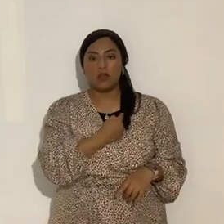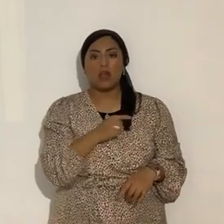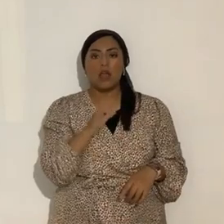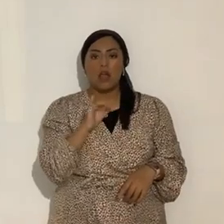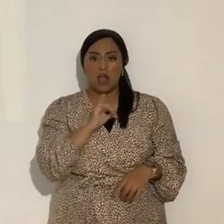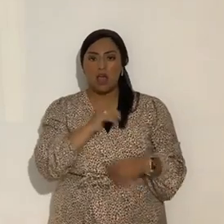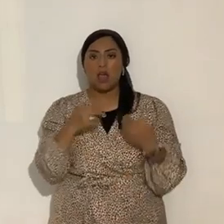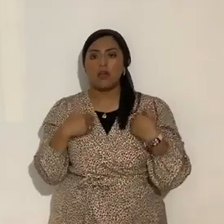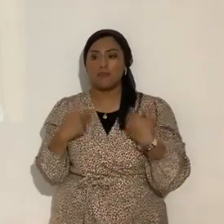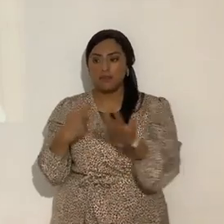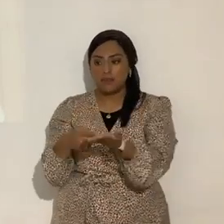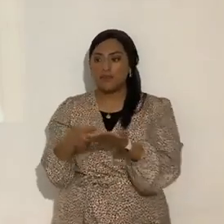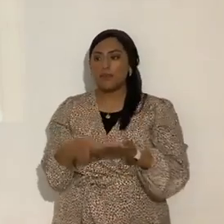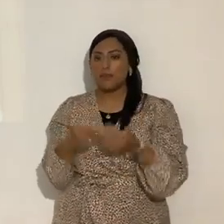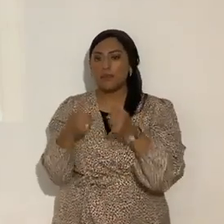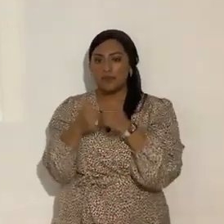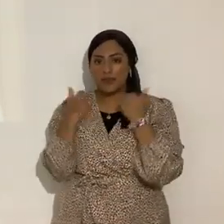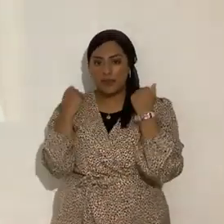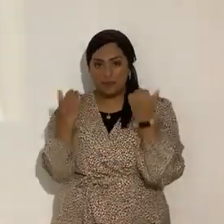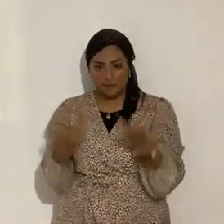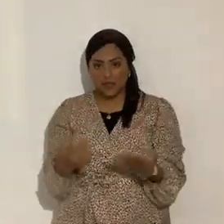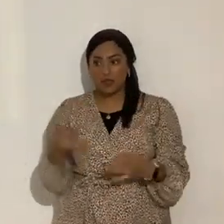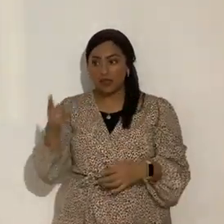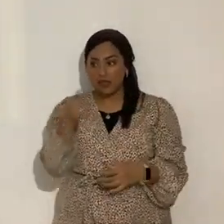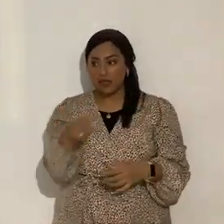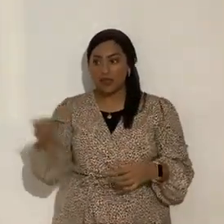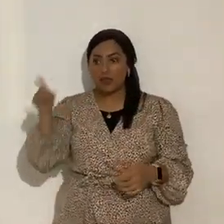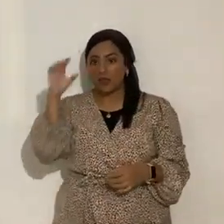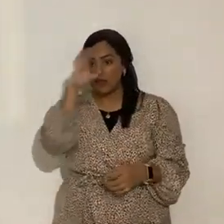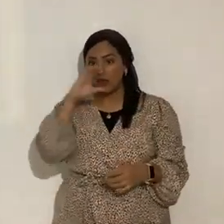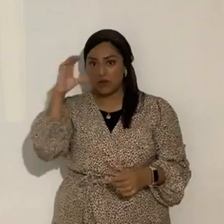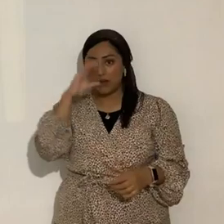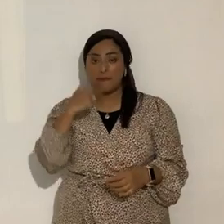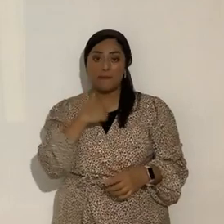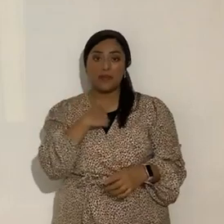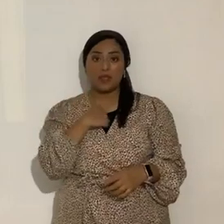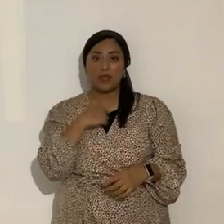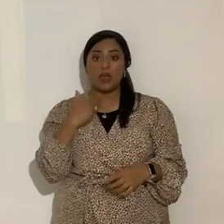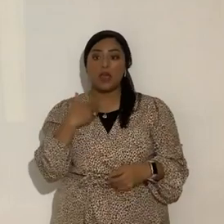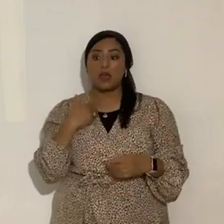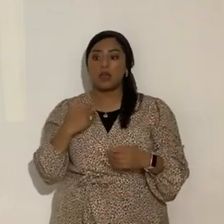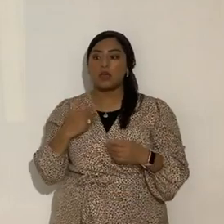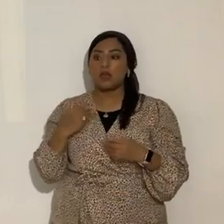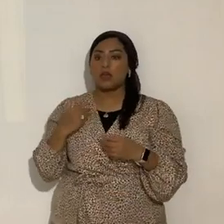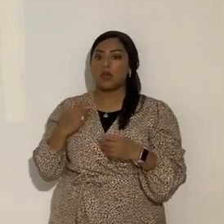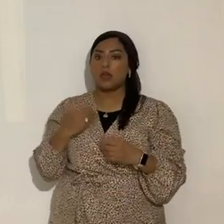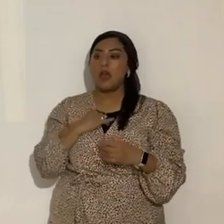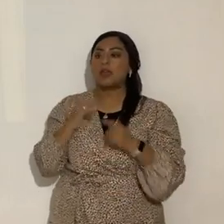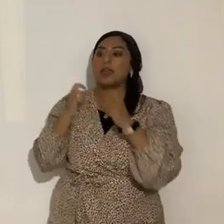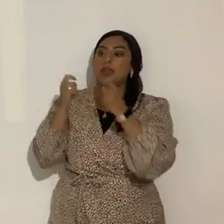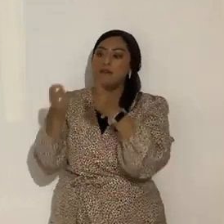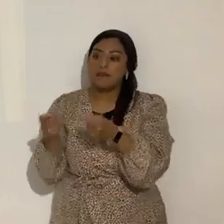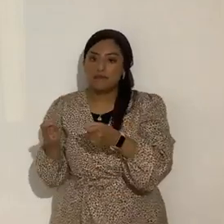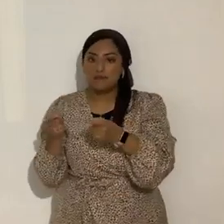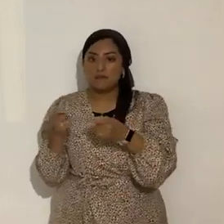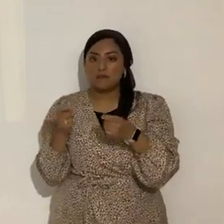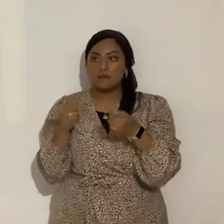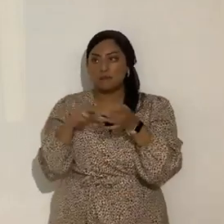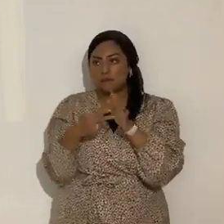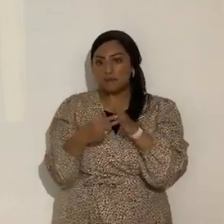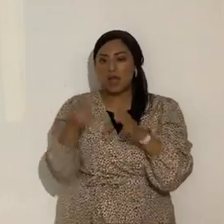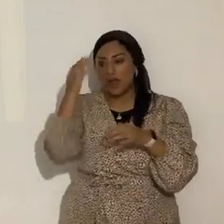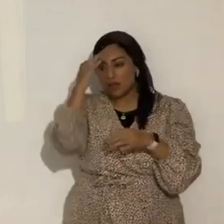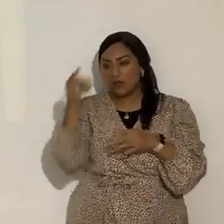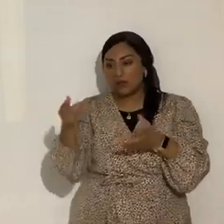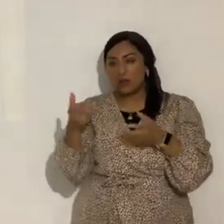yo he platicado con varios, o sea, que me han buscado pues para que yo les dé opiniones y etcétera, etcétera. Sé que vienen